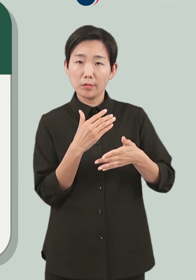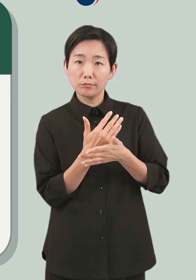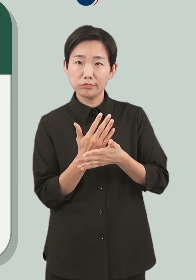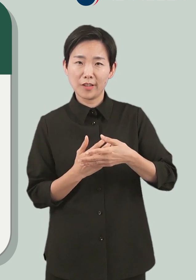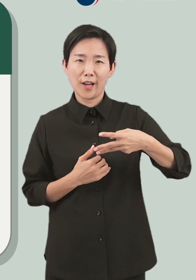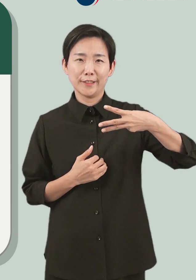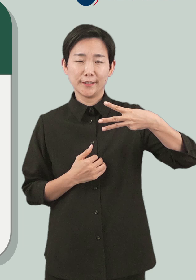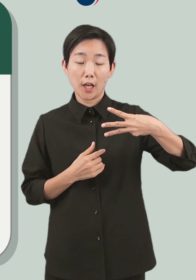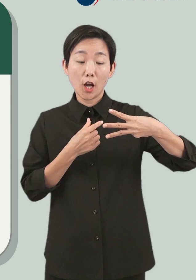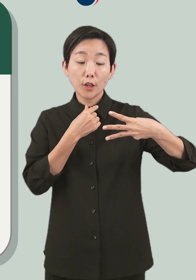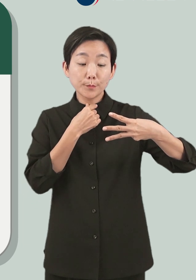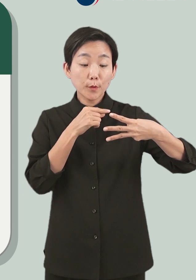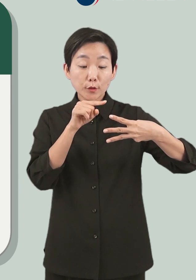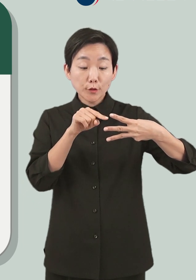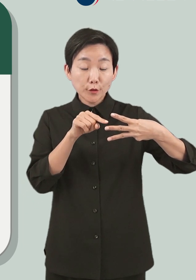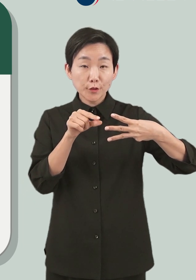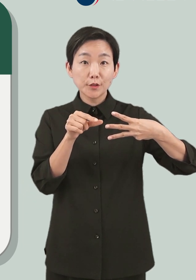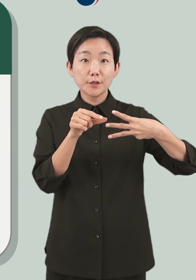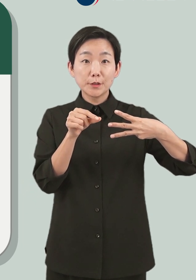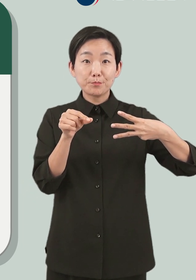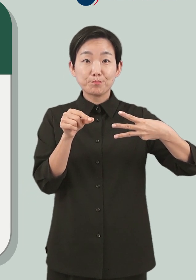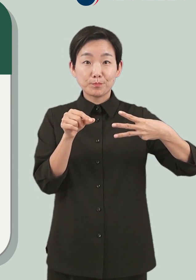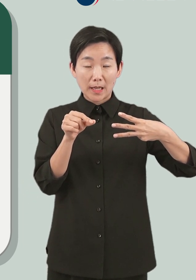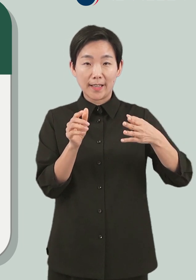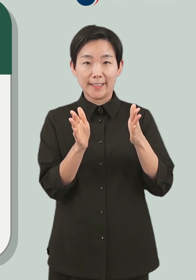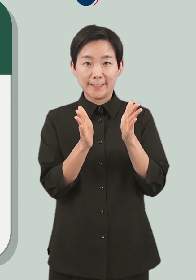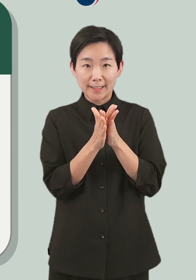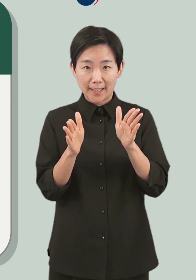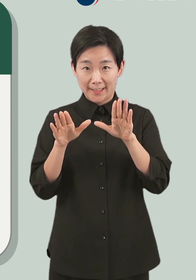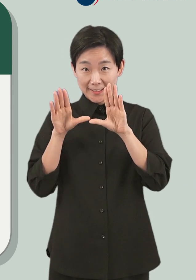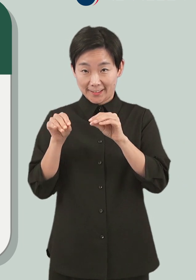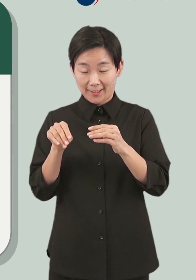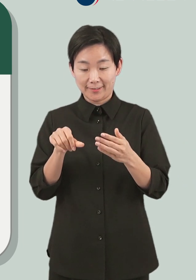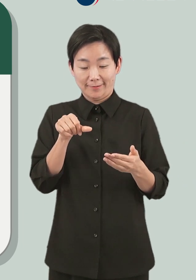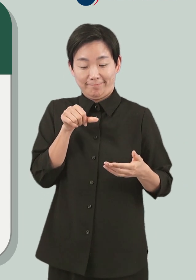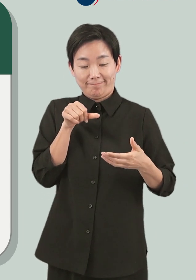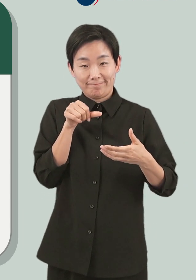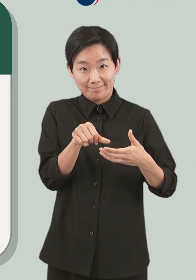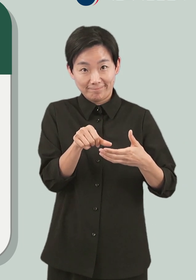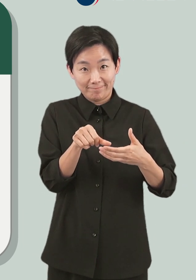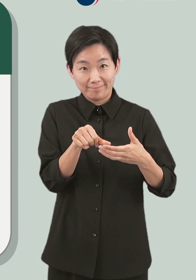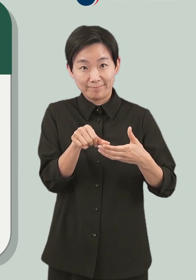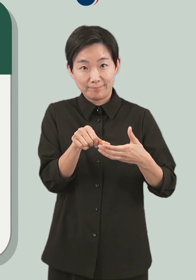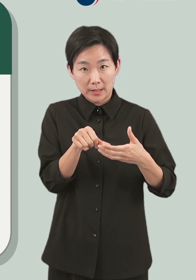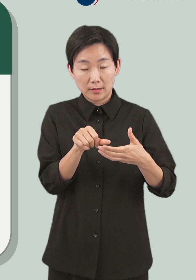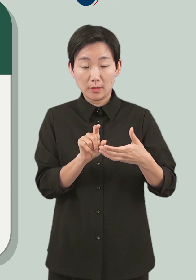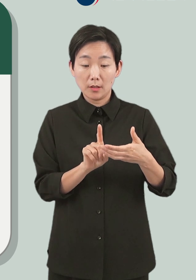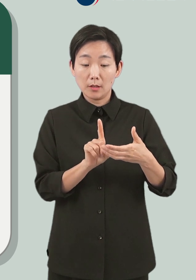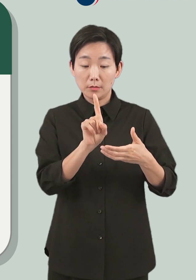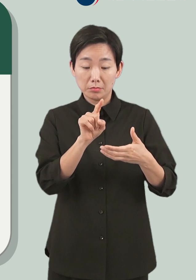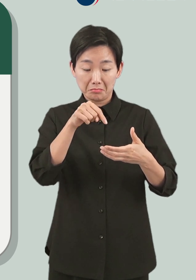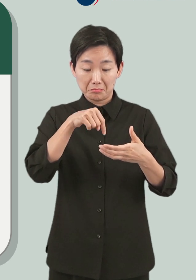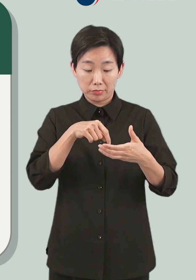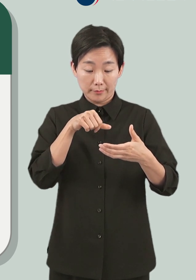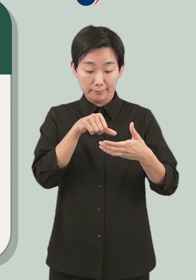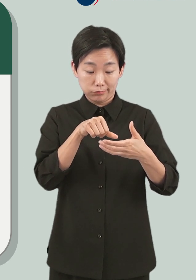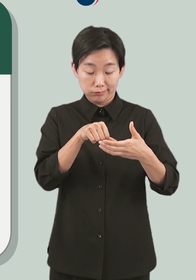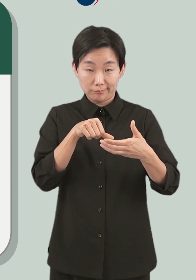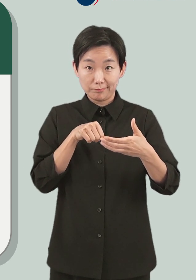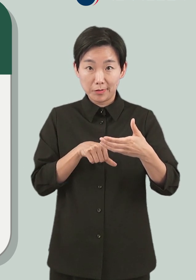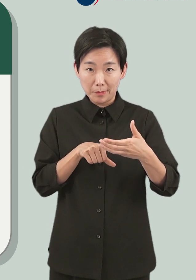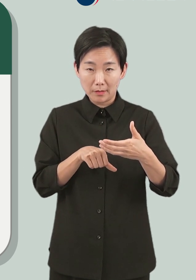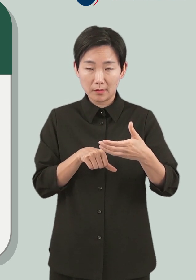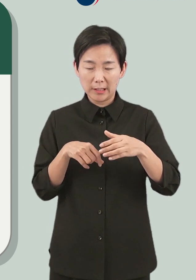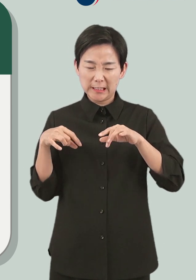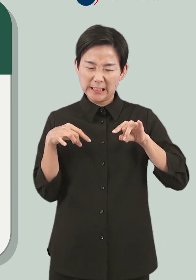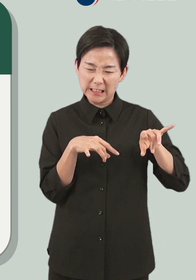모두 중 원하는 것으로 선택합니다. 시작 정지 버튼을 눌러 작동을 시작합니다. 위아래